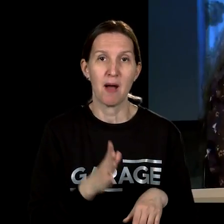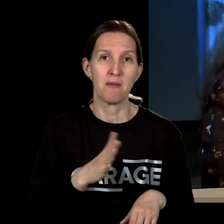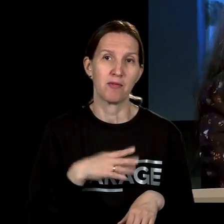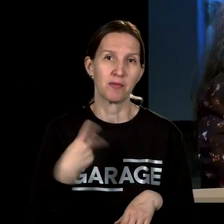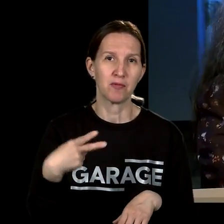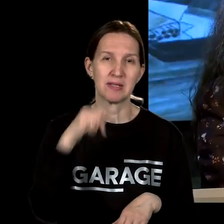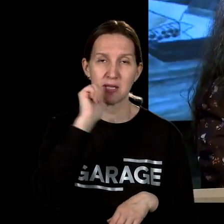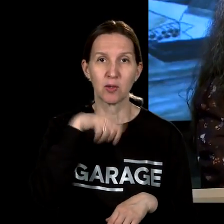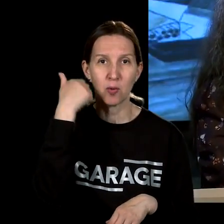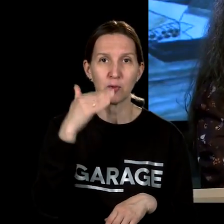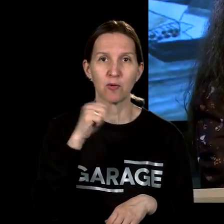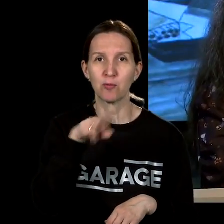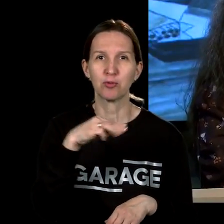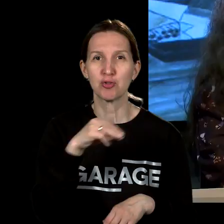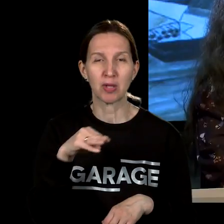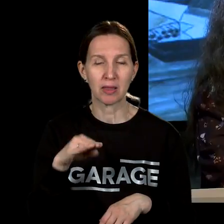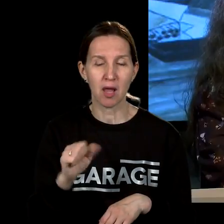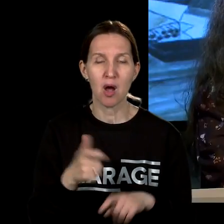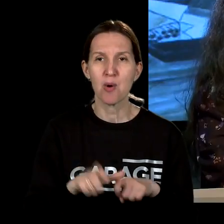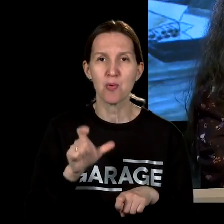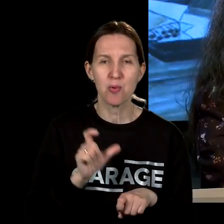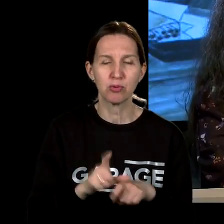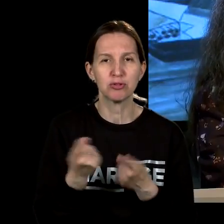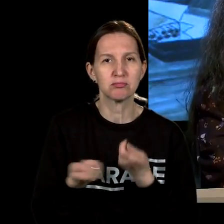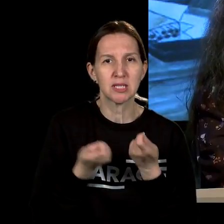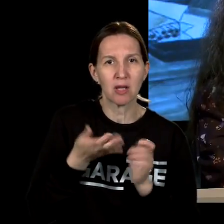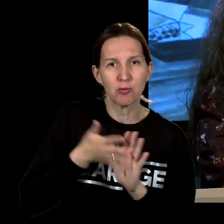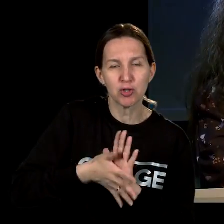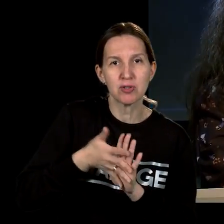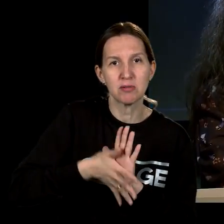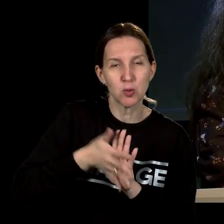20-е годы Фуджита очень методично начинает осваивать,